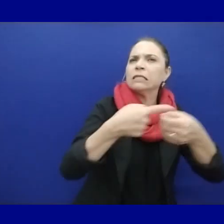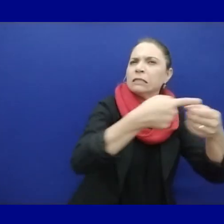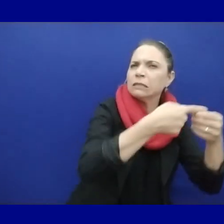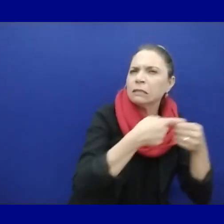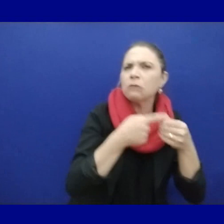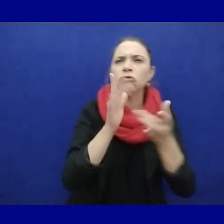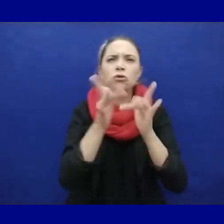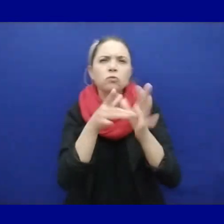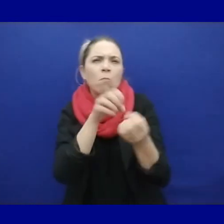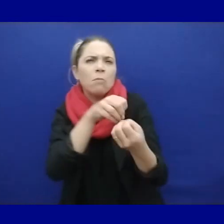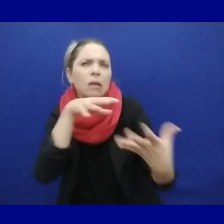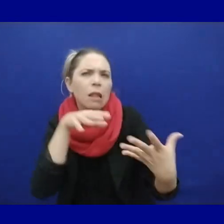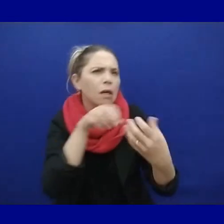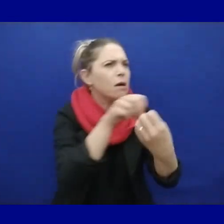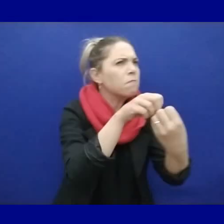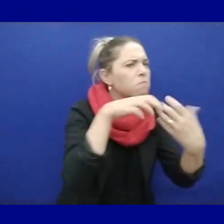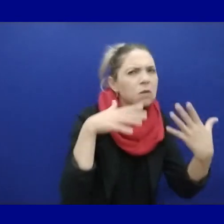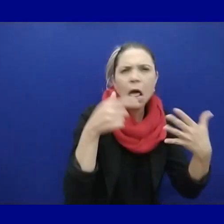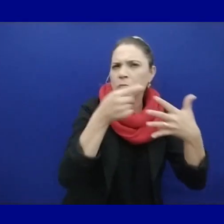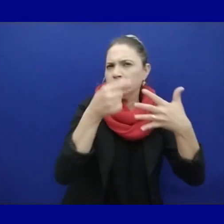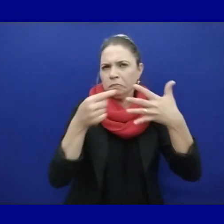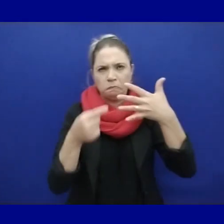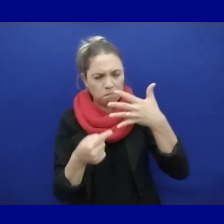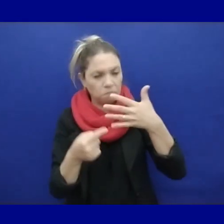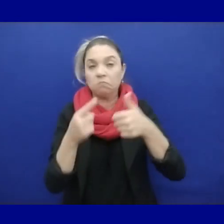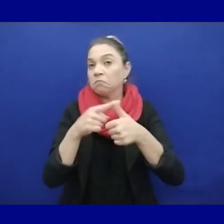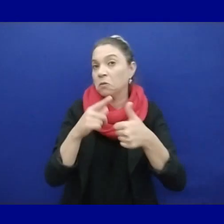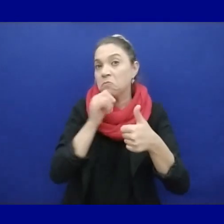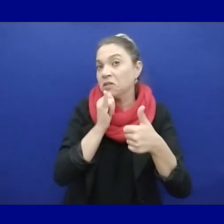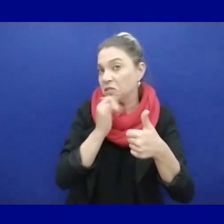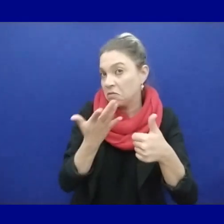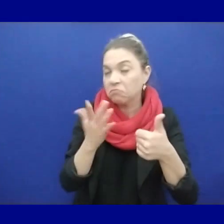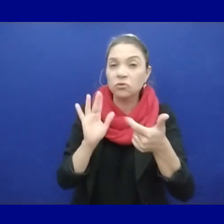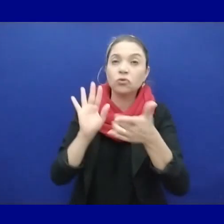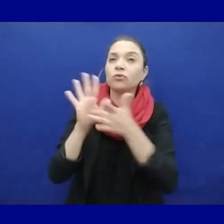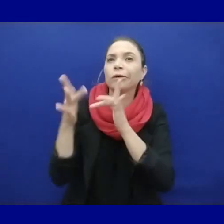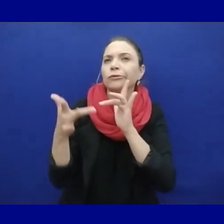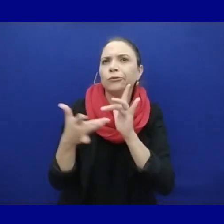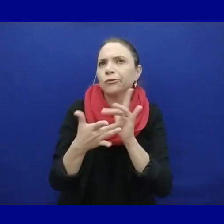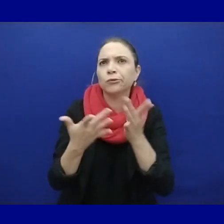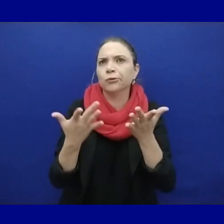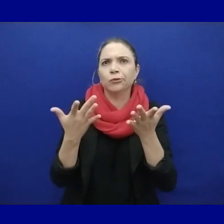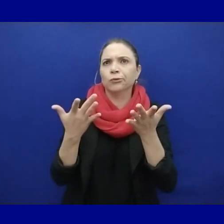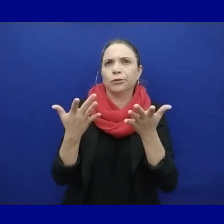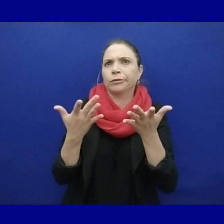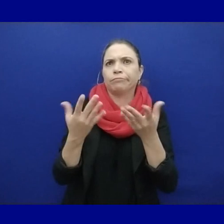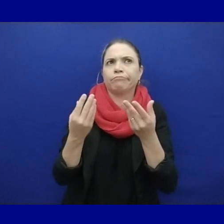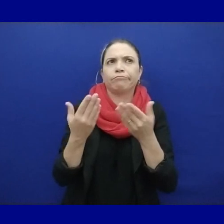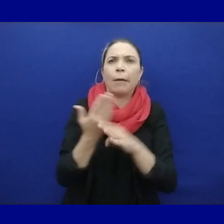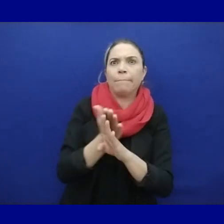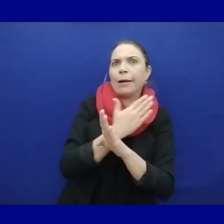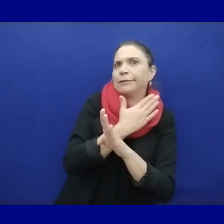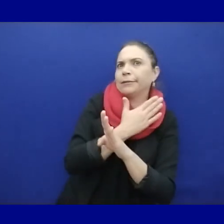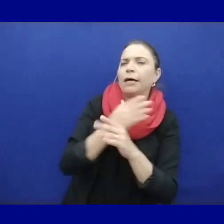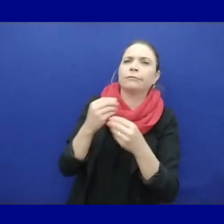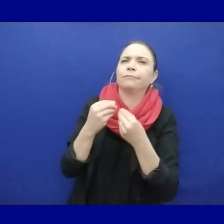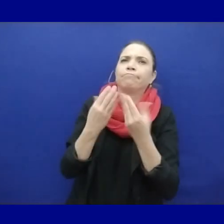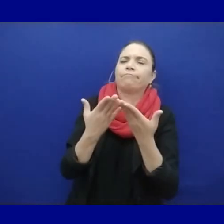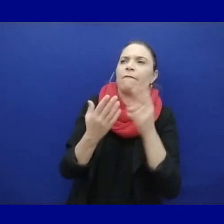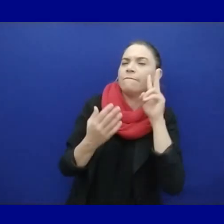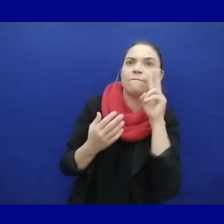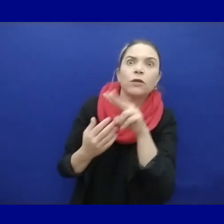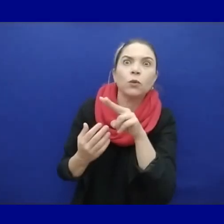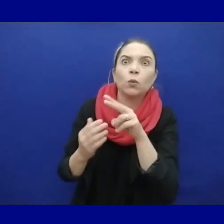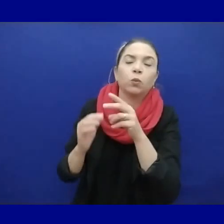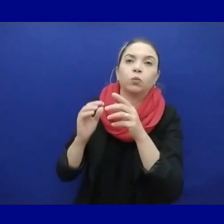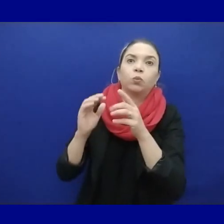mostraram a providência do Senhor àquelas pessoas por meio de Jesus. Aqui nós encontramos pessoas que